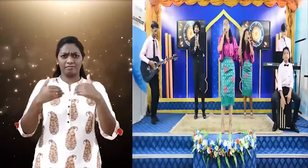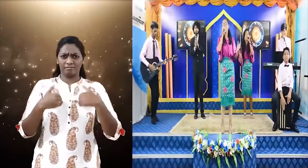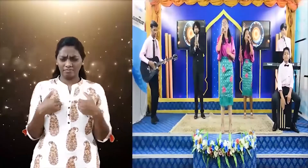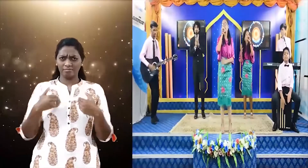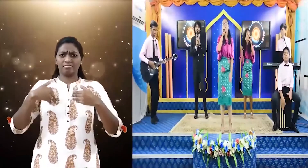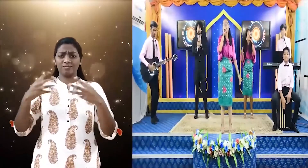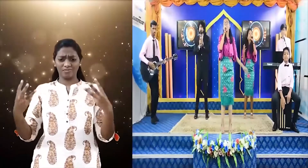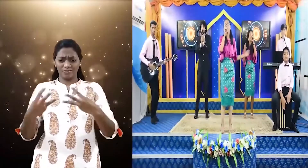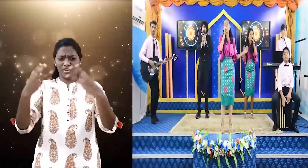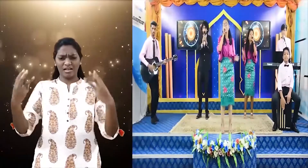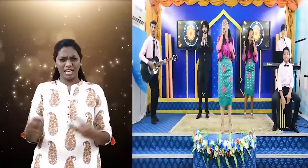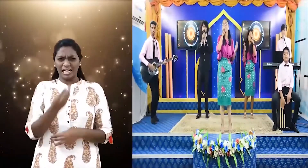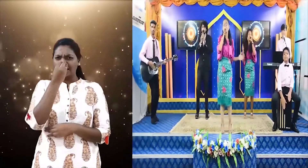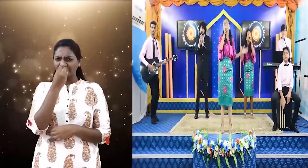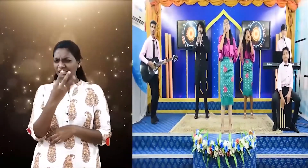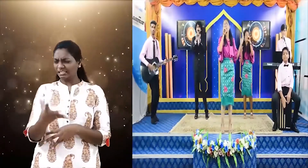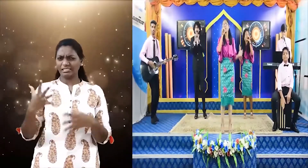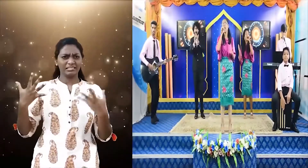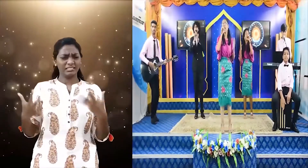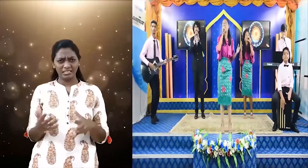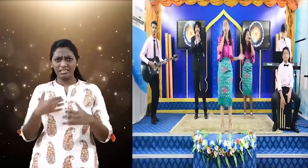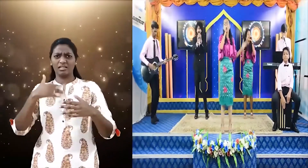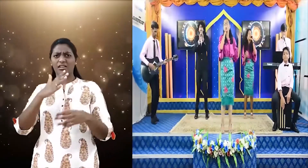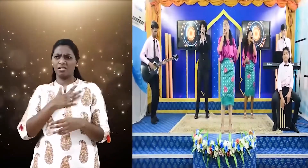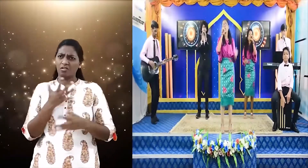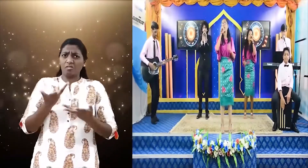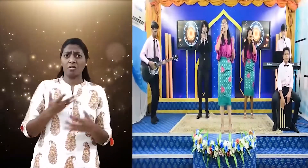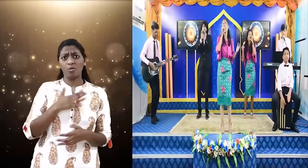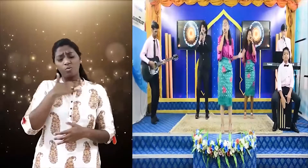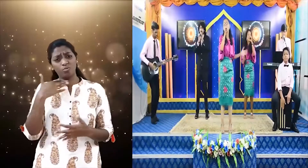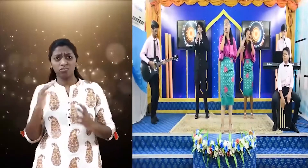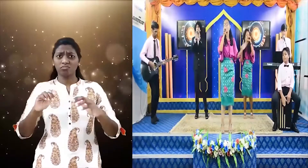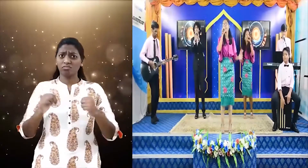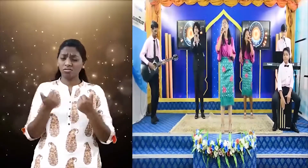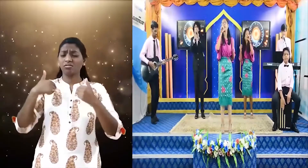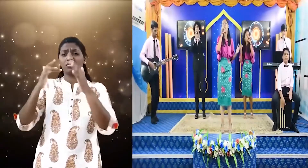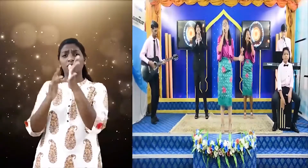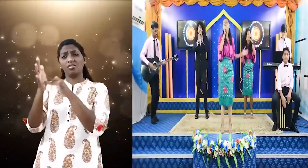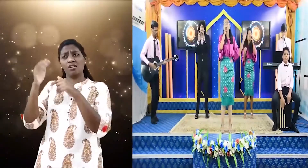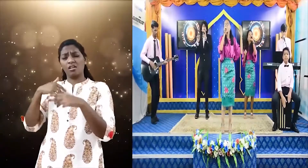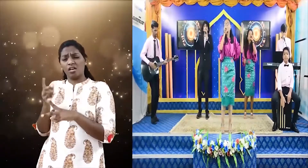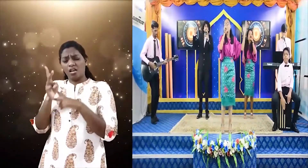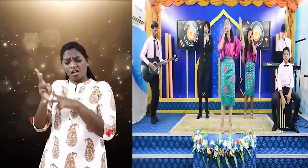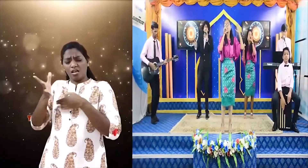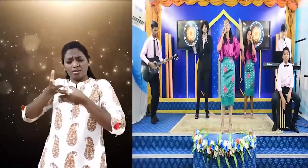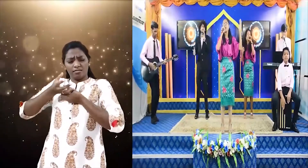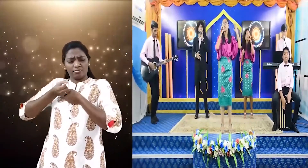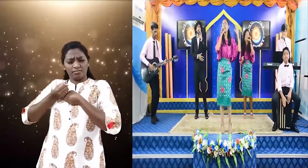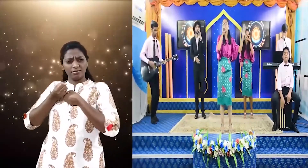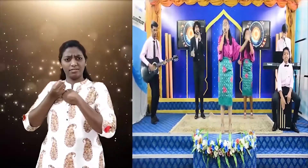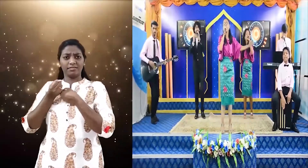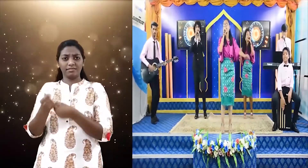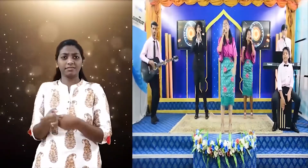हम सिपाही है, ये जंग नहीं आसान है, जिएंगे या मरेंगे हम, यीशु